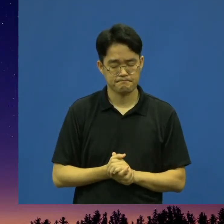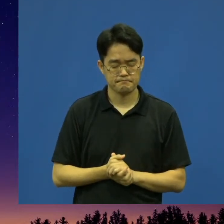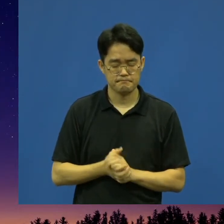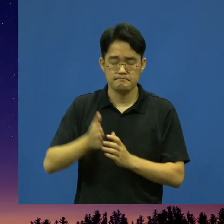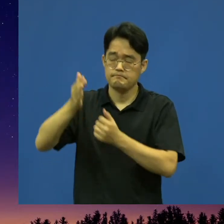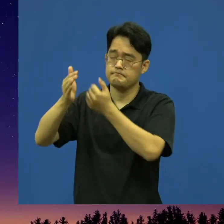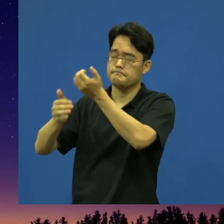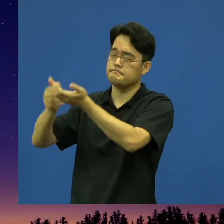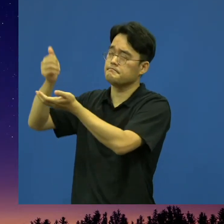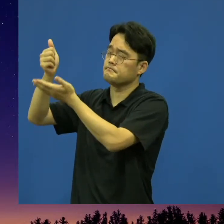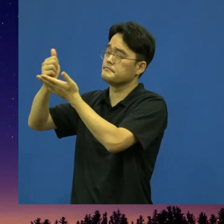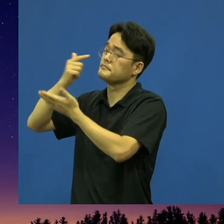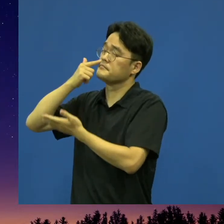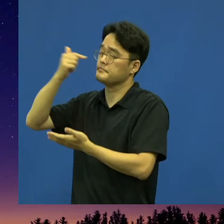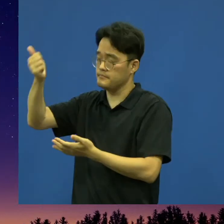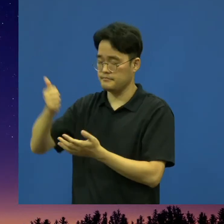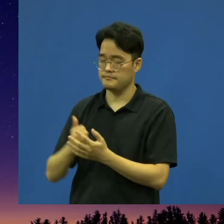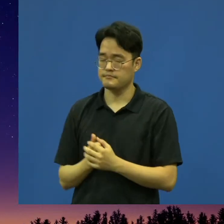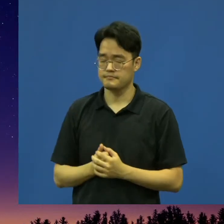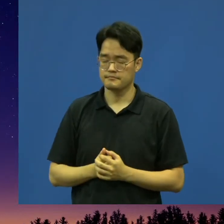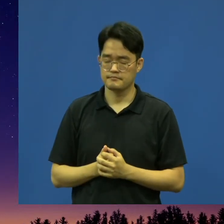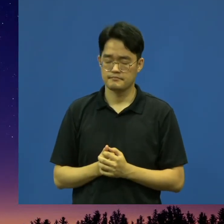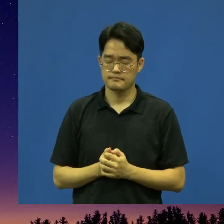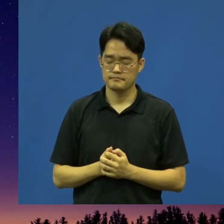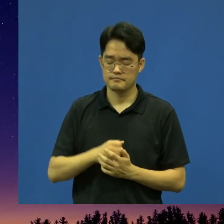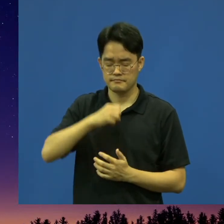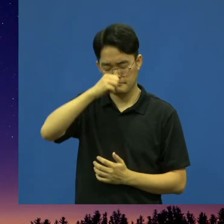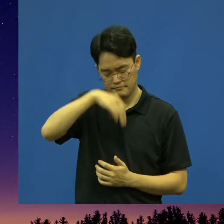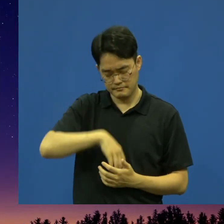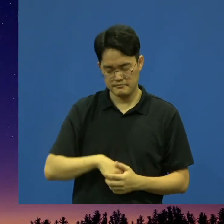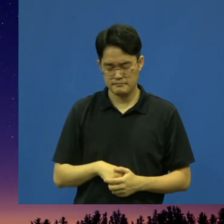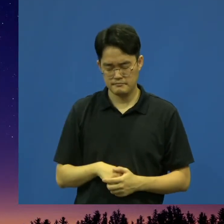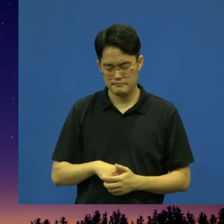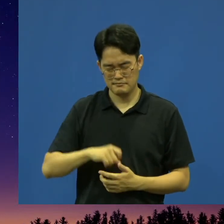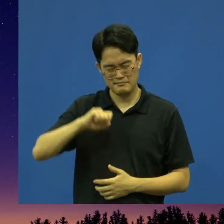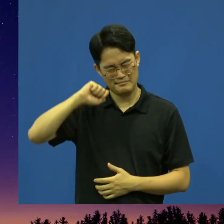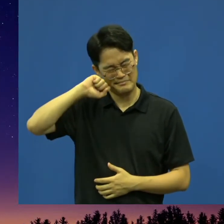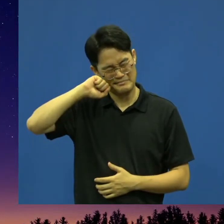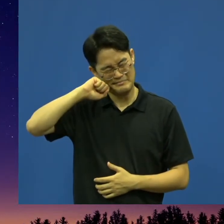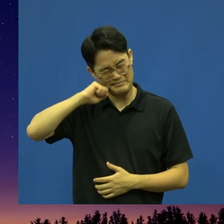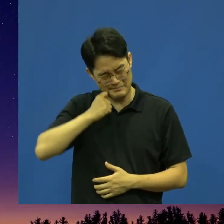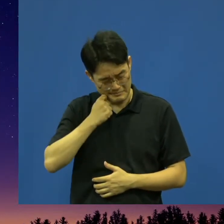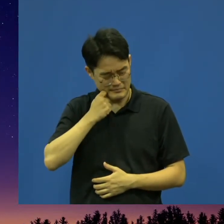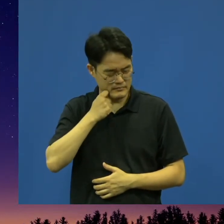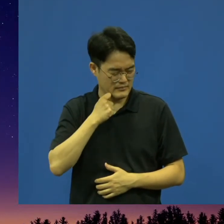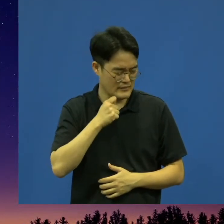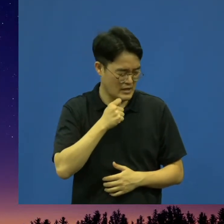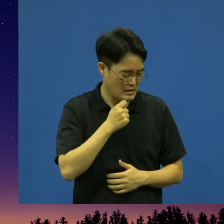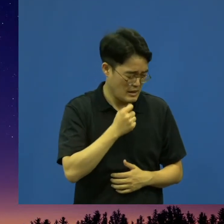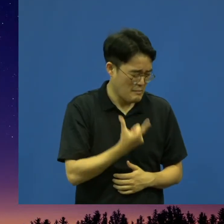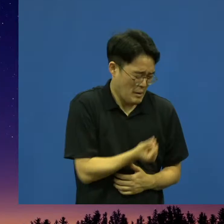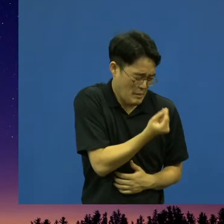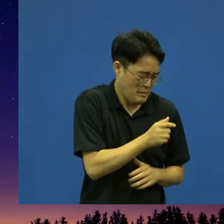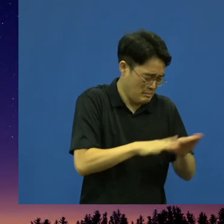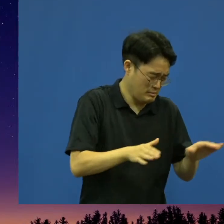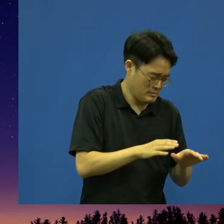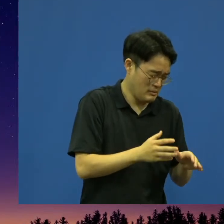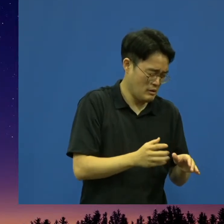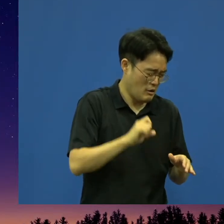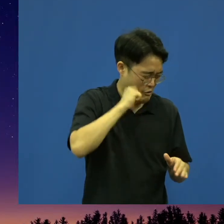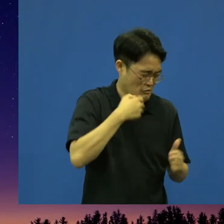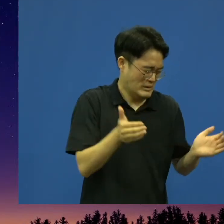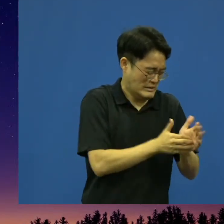하나님, 우리 아버지, 그저 어려움만 면하기를 원하는 사람들이 아무도